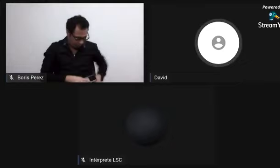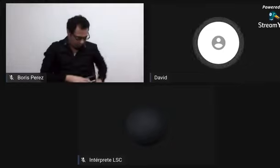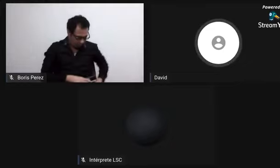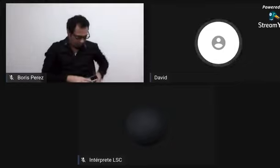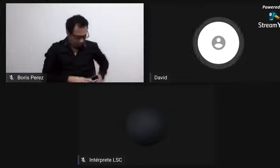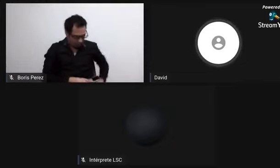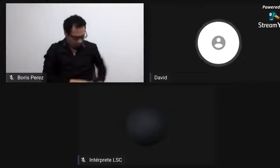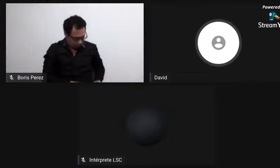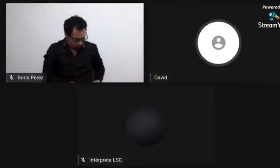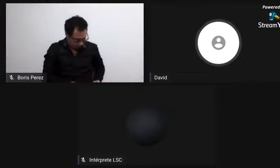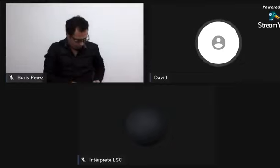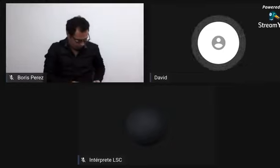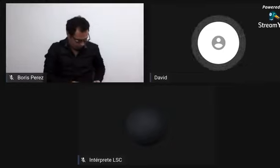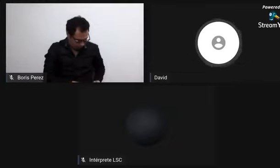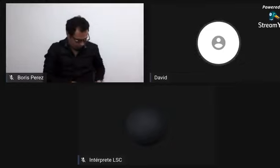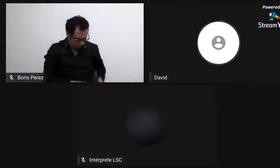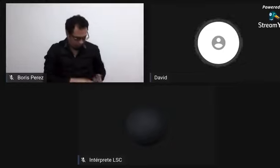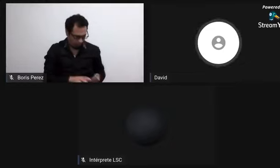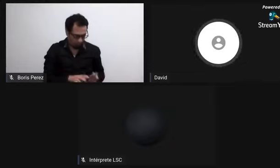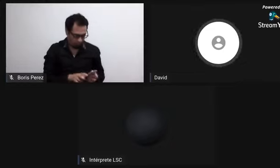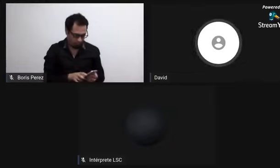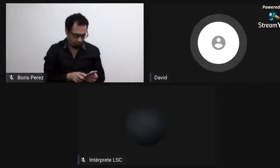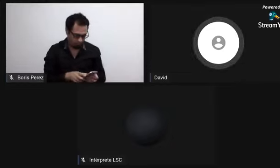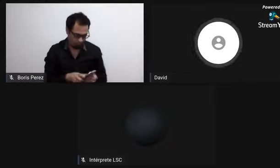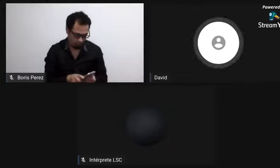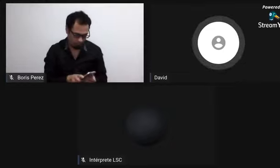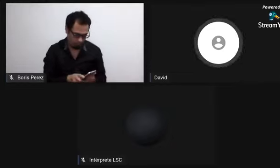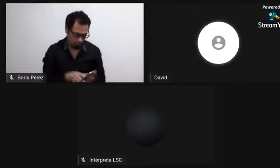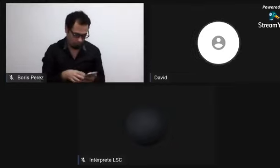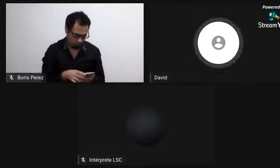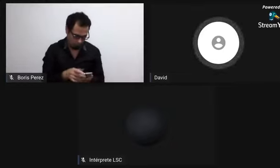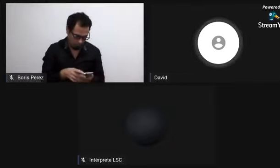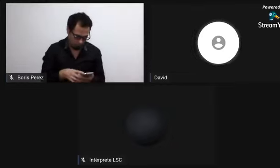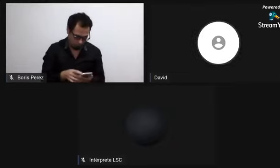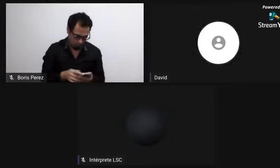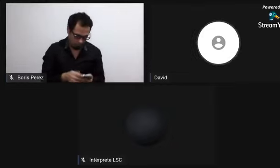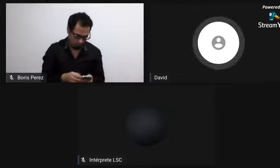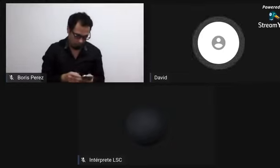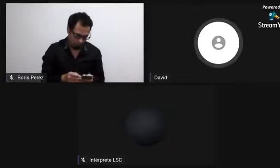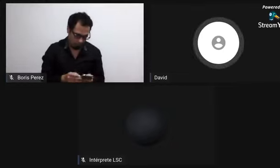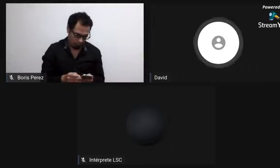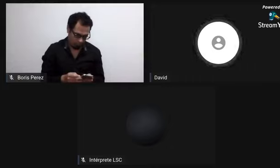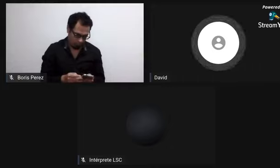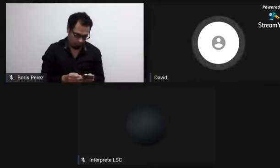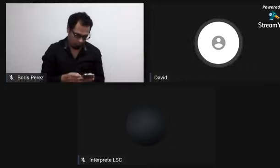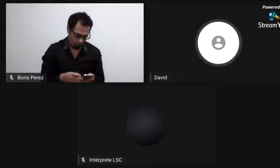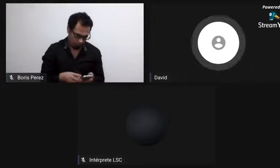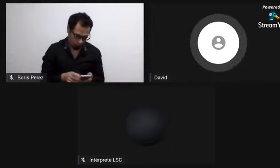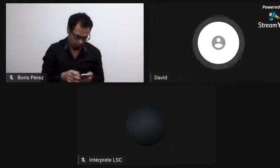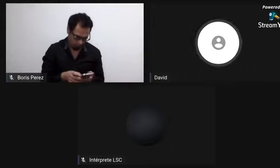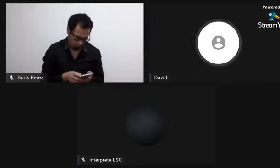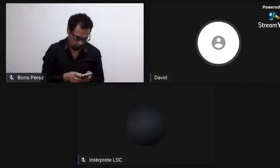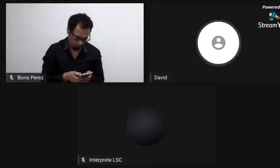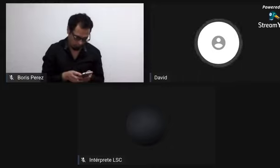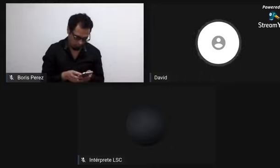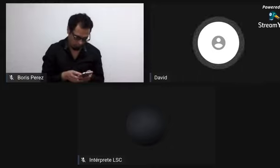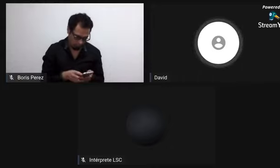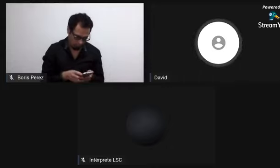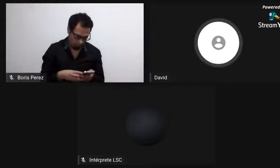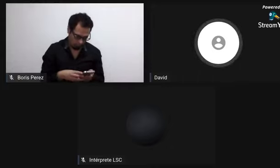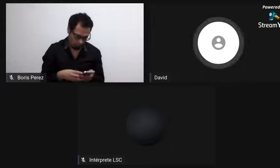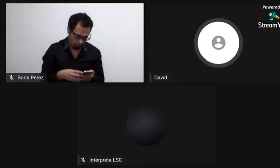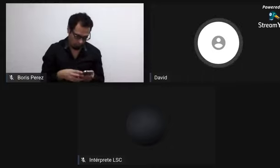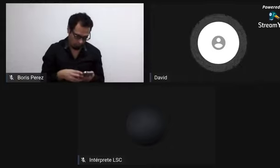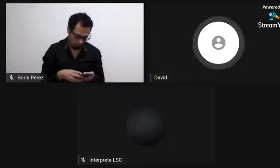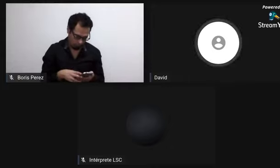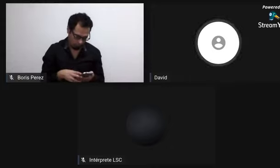Perdónenme, yo reviso en el celular específicamente en dónde nació, pero pues, la historia nos dice